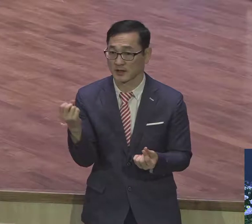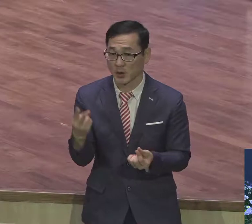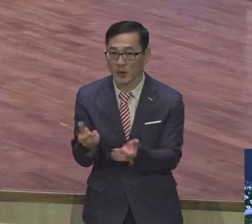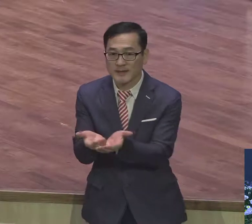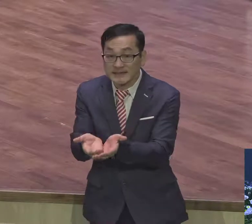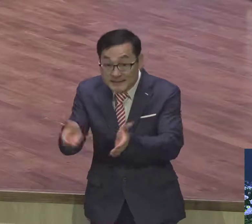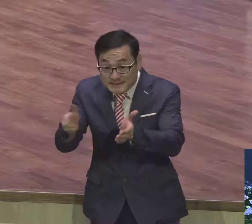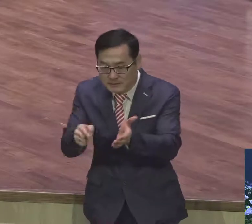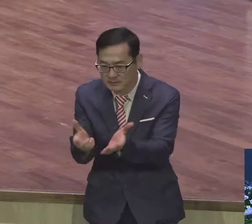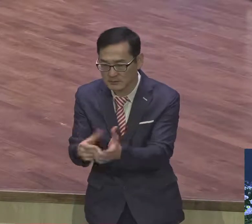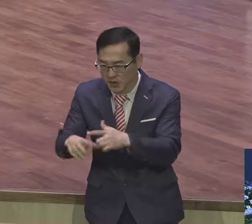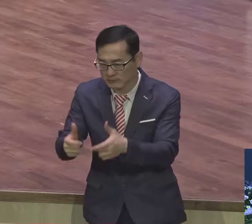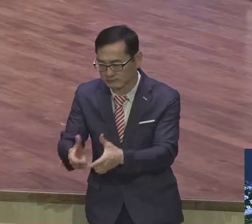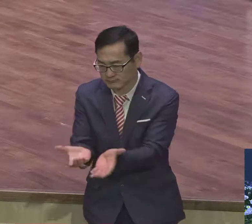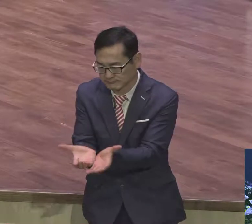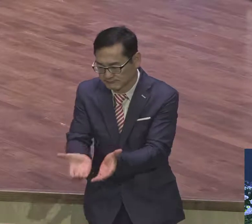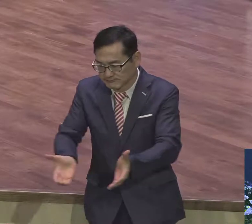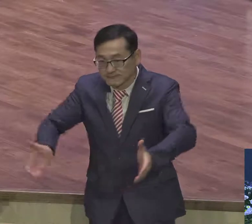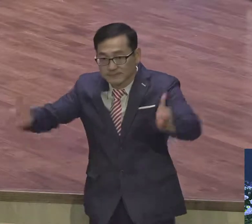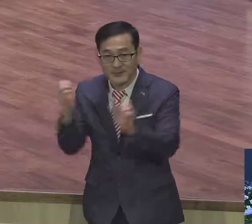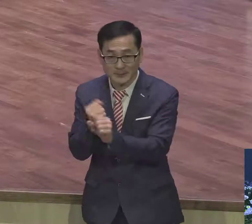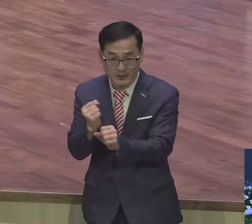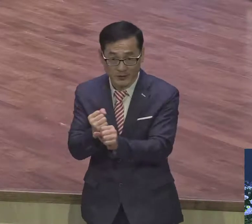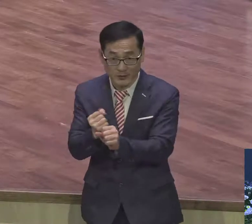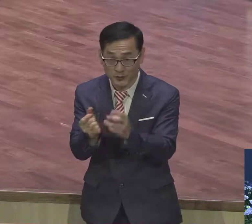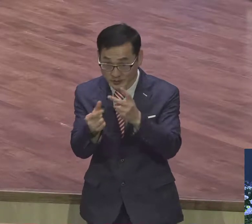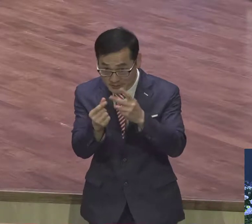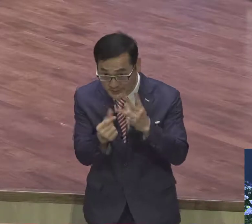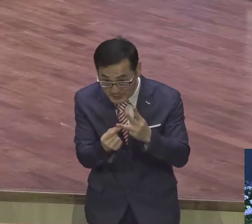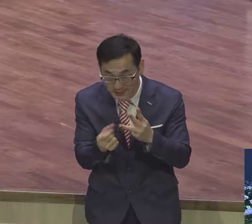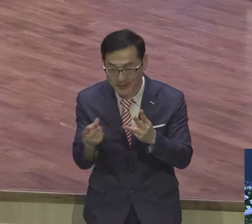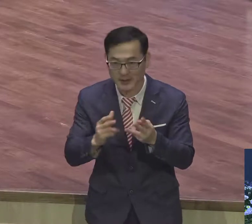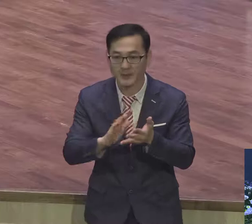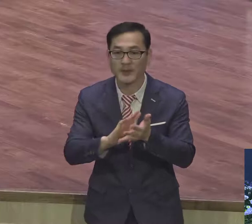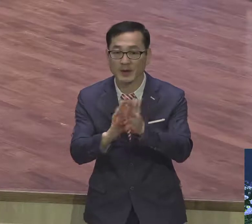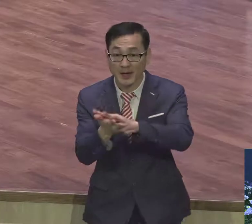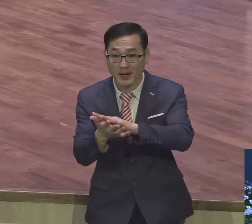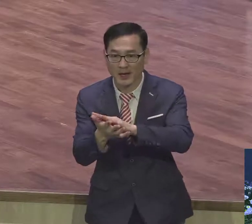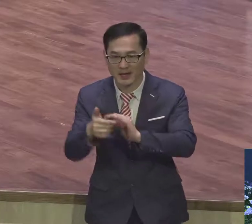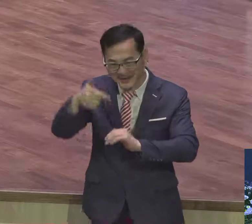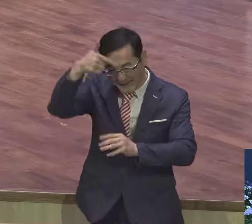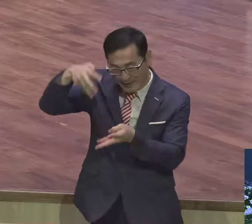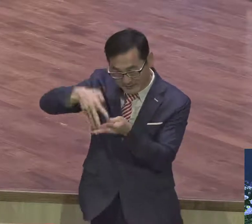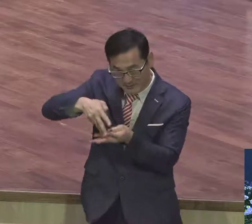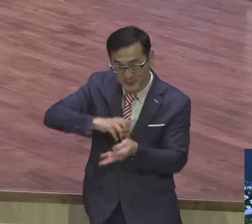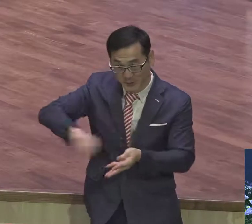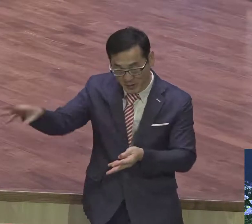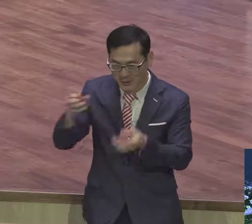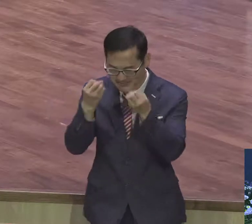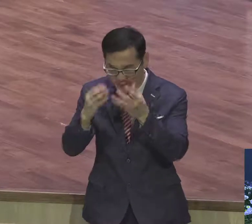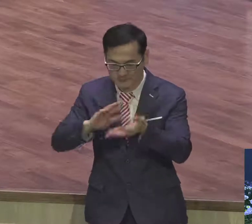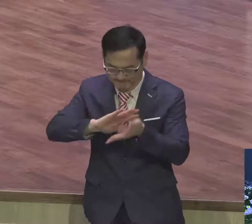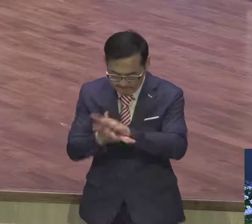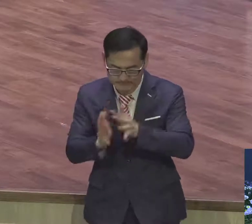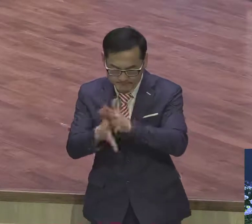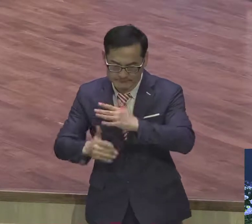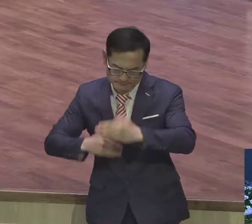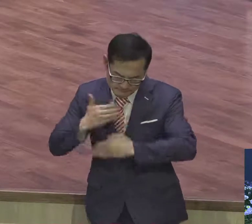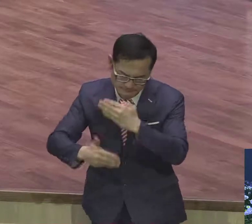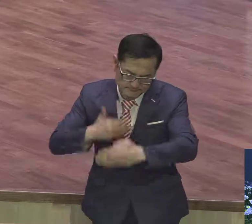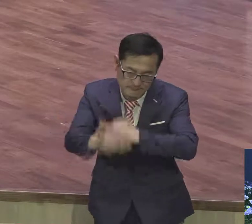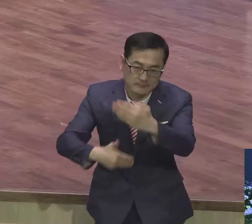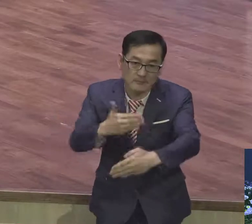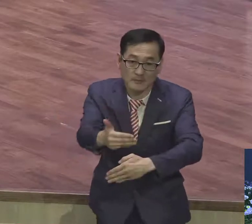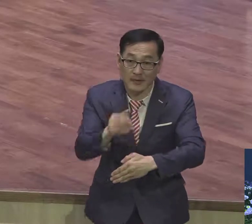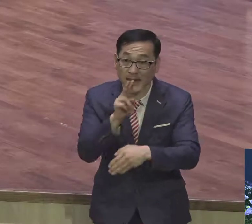변화가 와야 된다. 끊임없이 우리는 말씀을 따라가야 되기 때문에 말씀 따라 예태를 벗고 계속 매일매일 변화와야